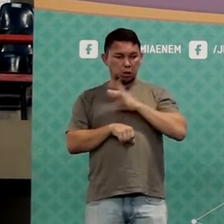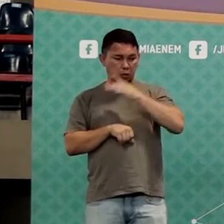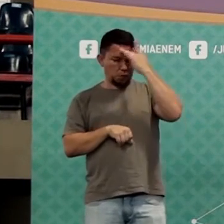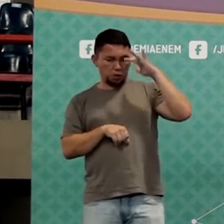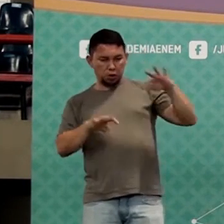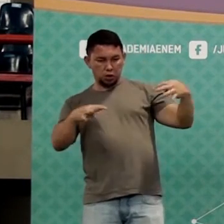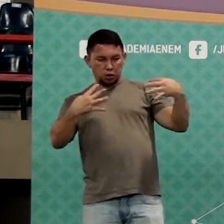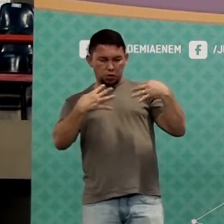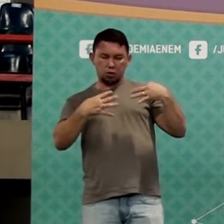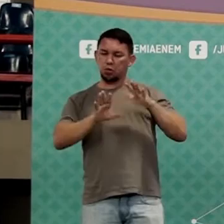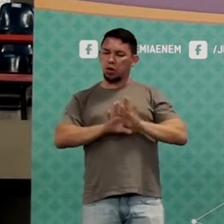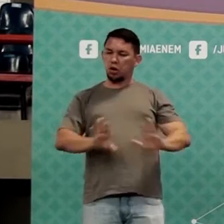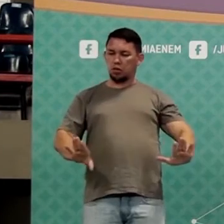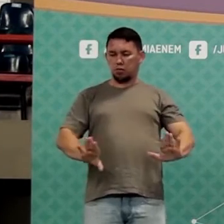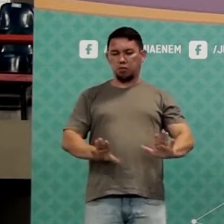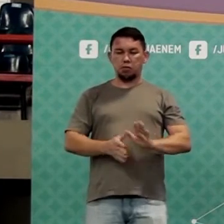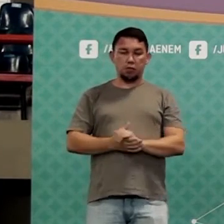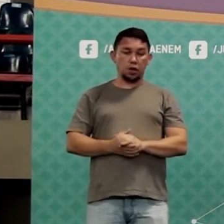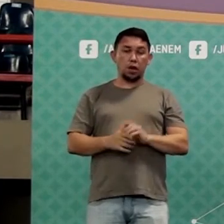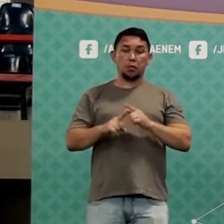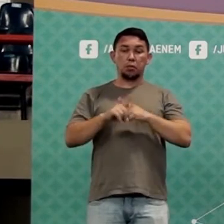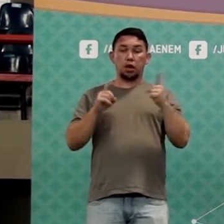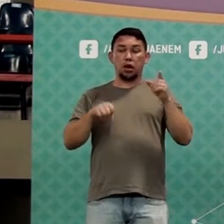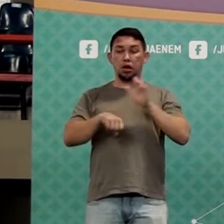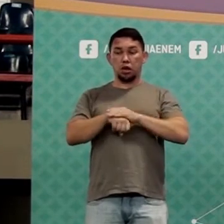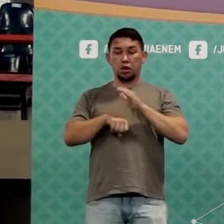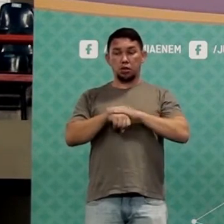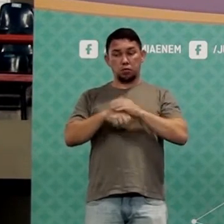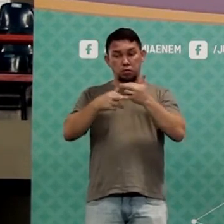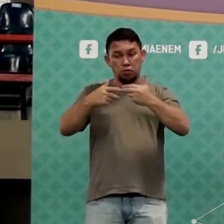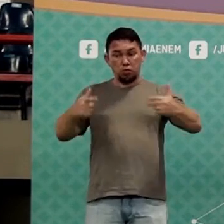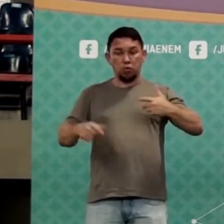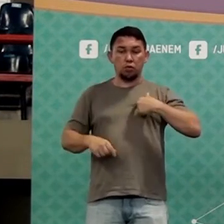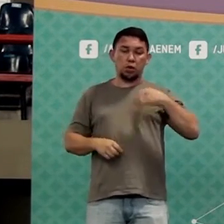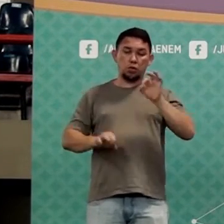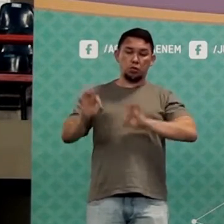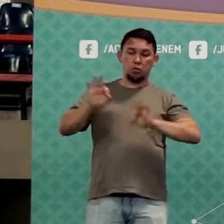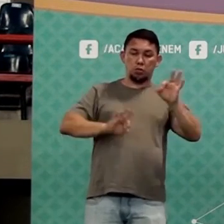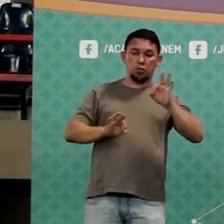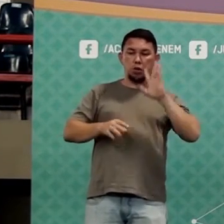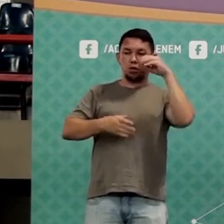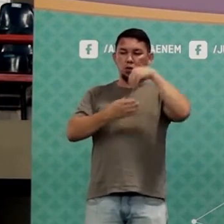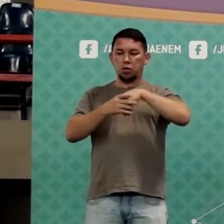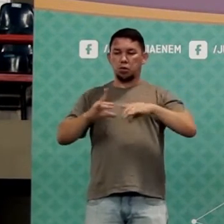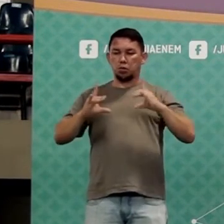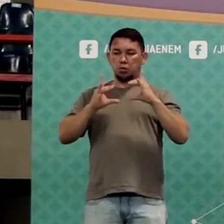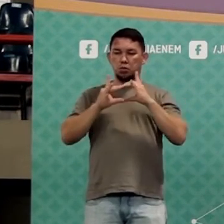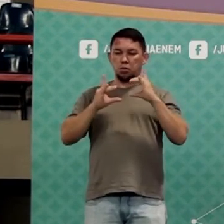temido, que o faça. Contanto que você faça isso para administrar o Estado.